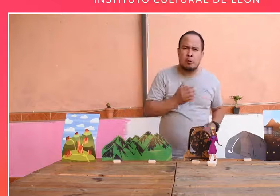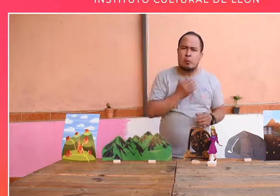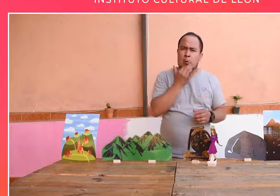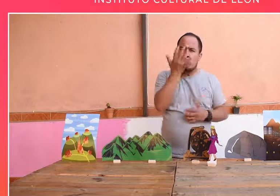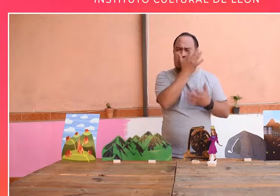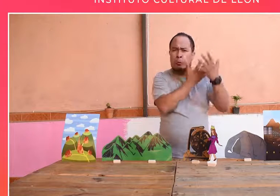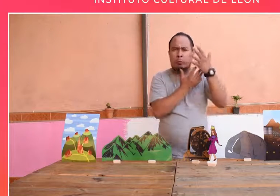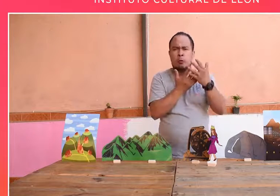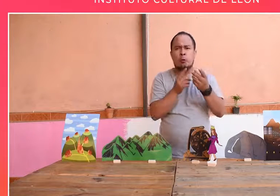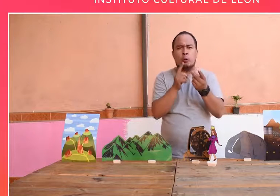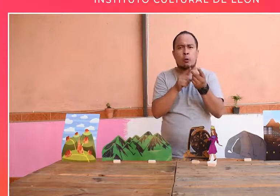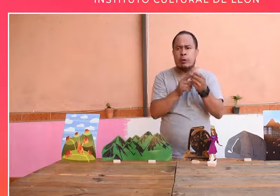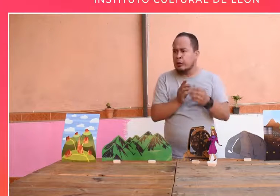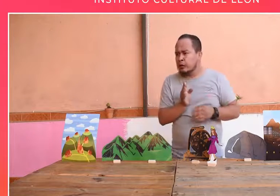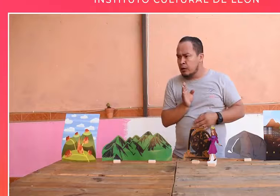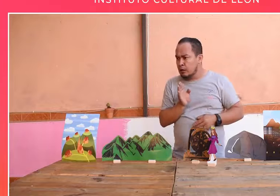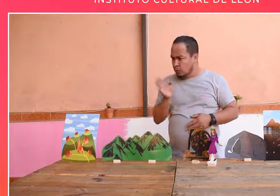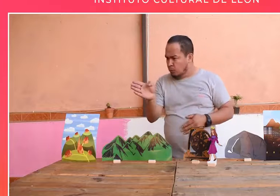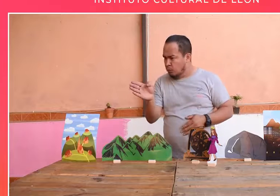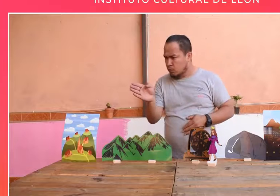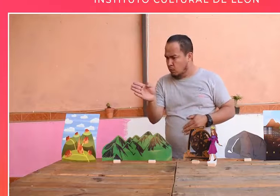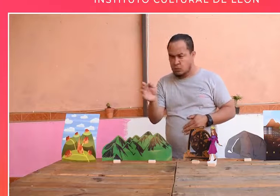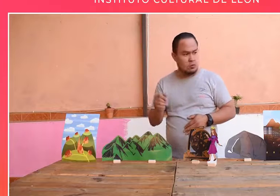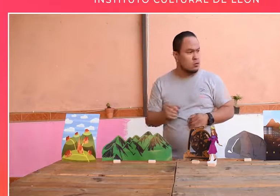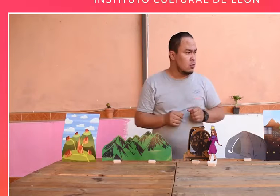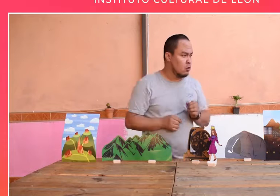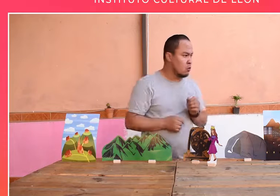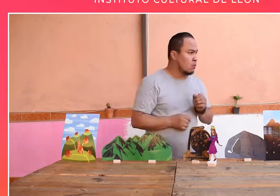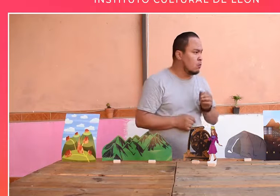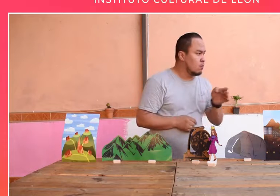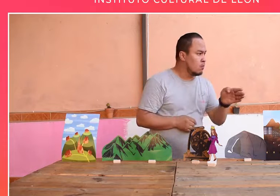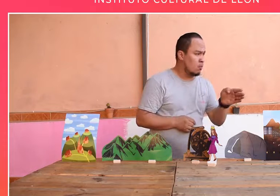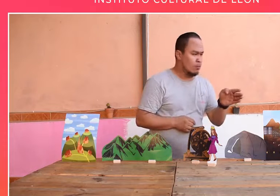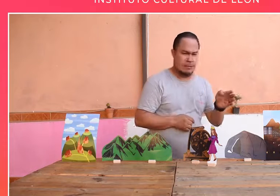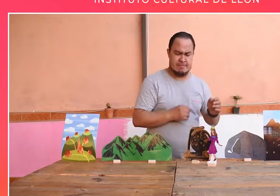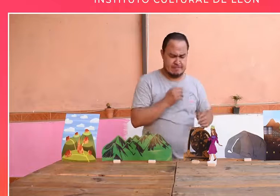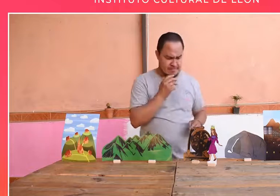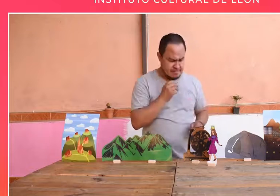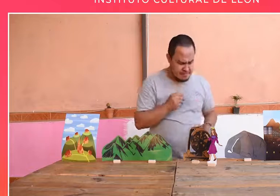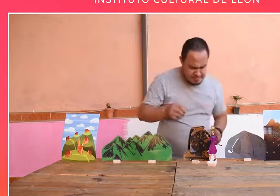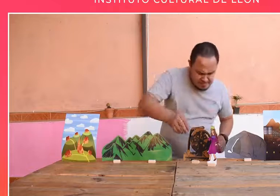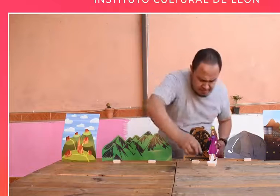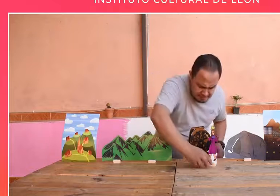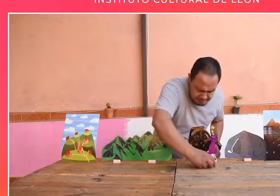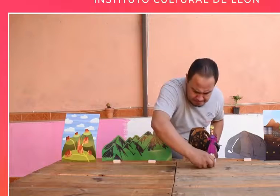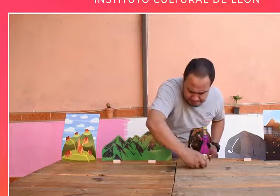Se encontraba perdida, confundida, no sabía hacia dónde tenía que ir.